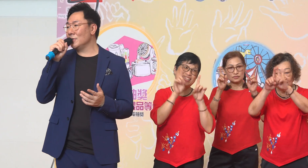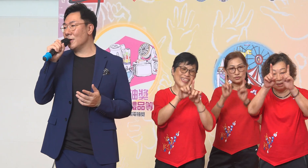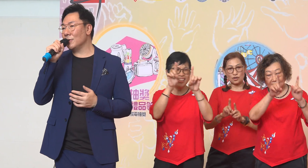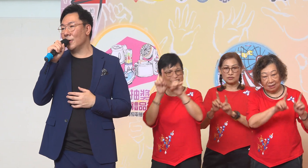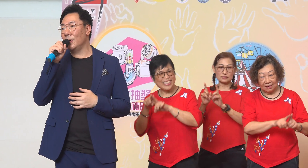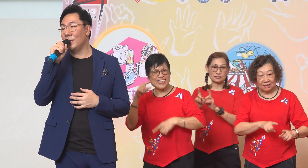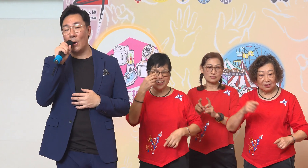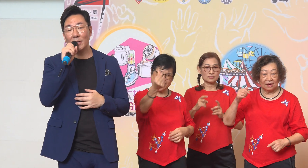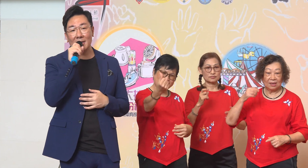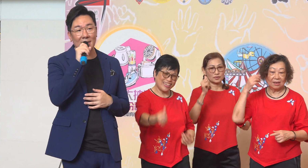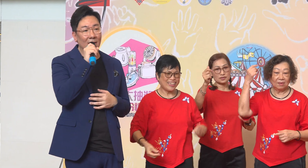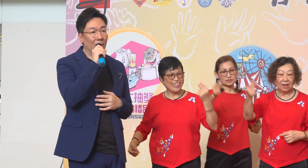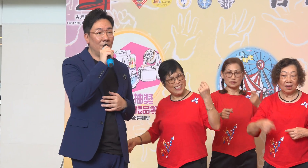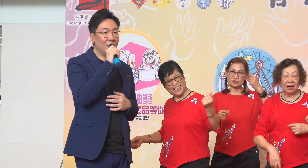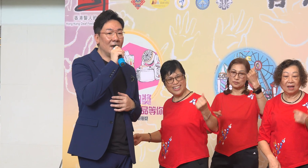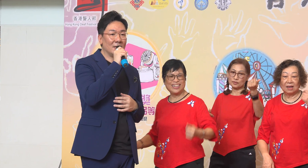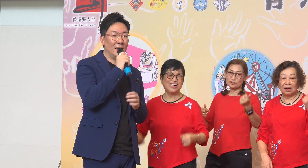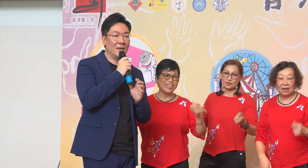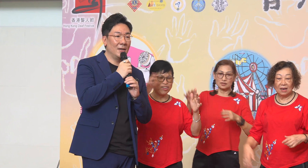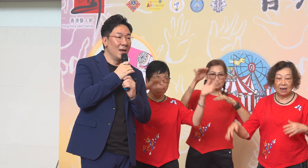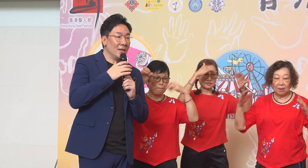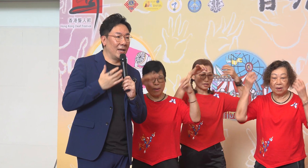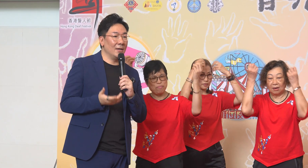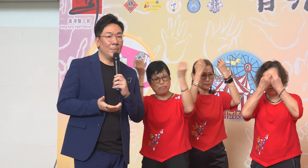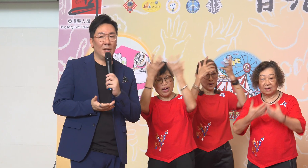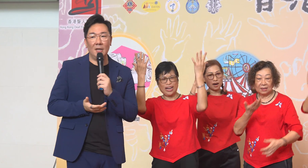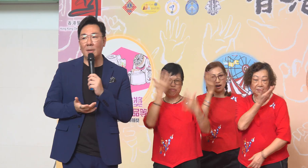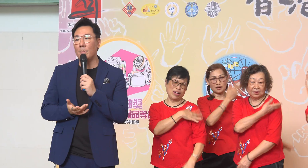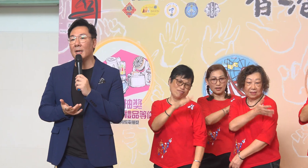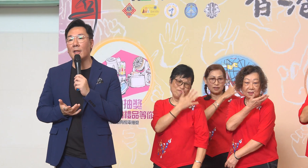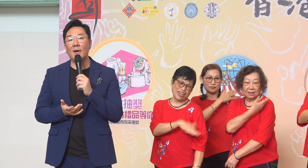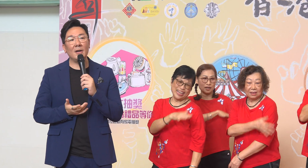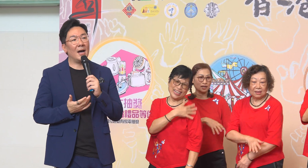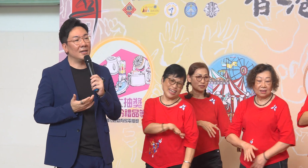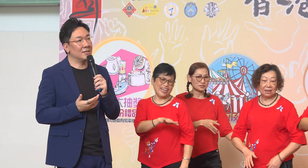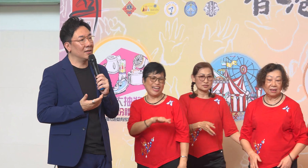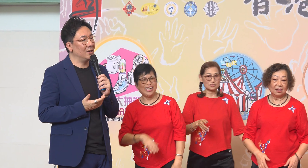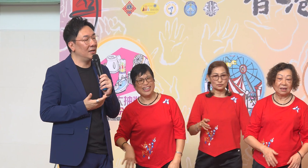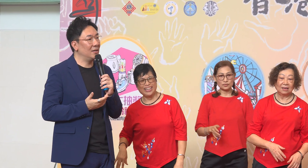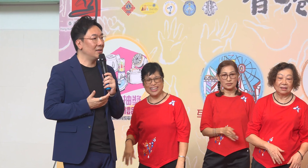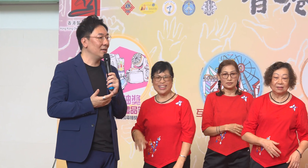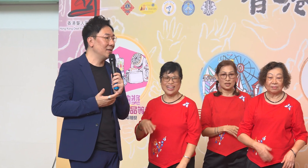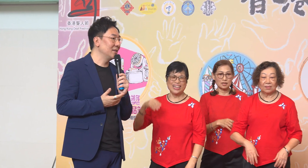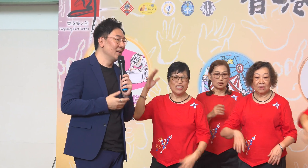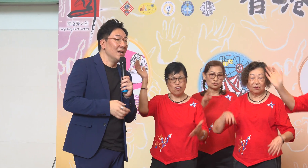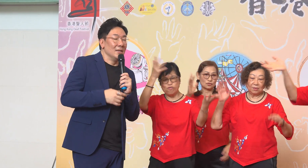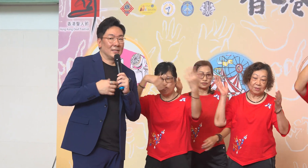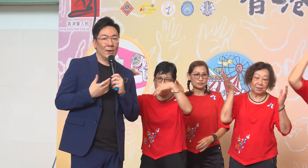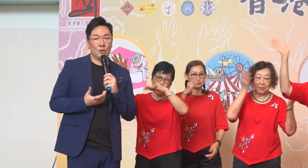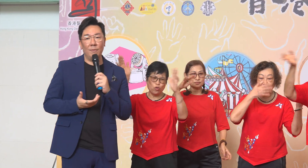雙對，好得戚好得意，地暗天不當閒事。就算